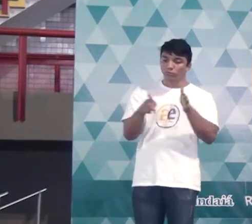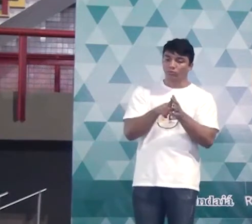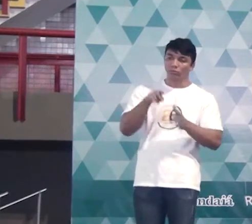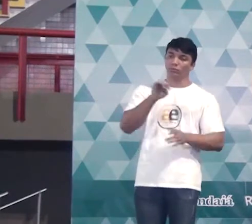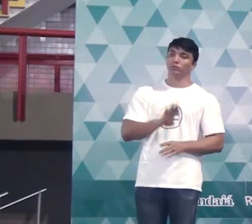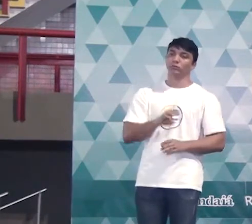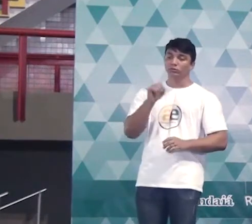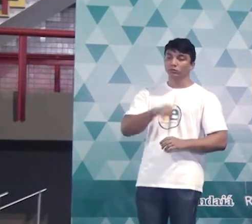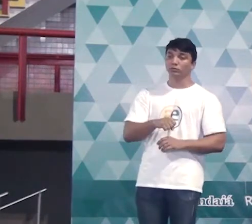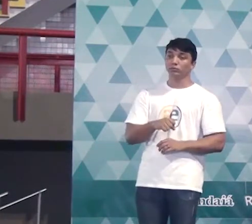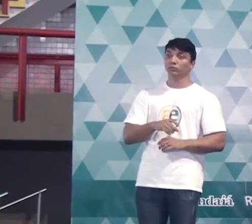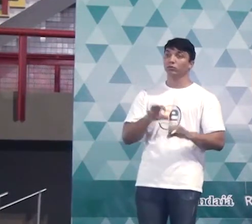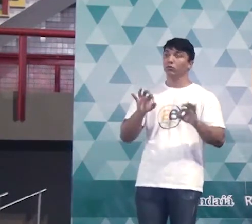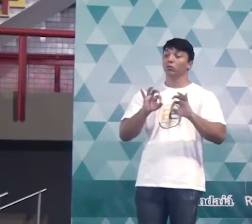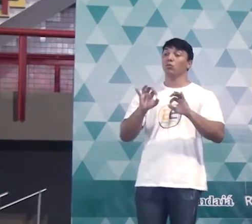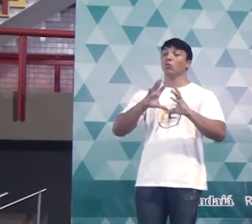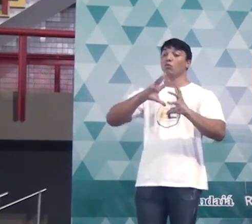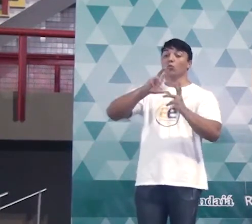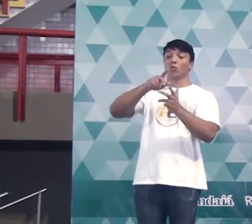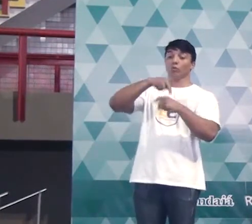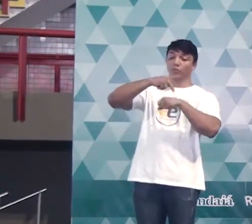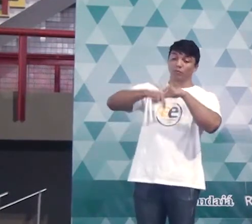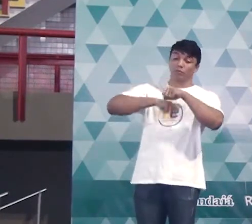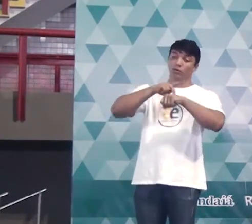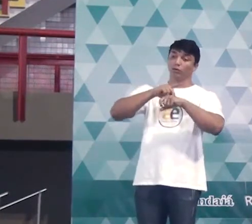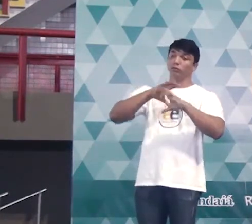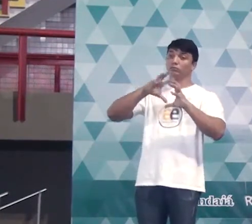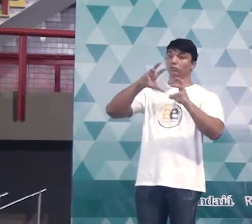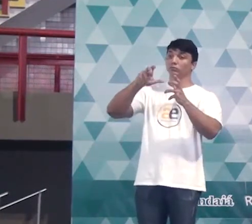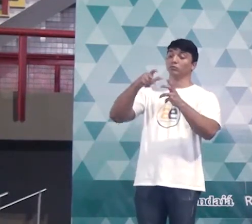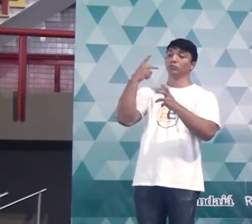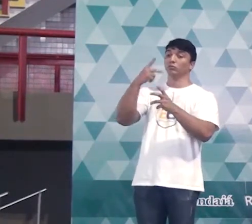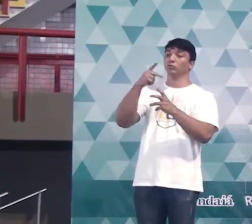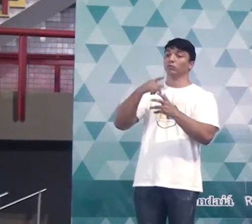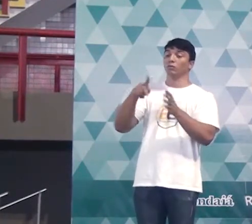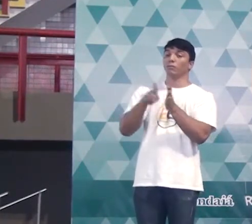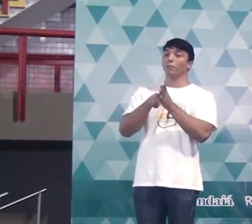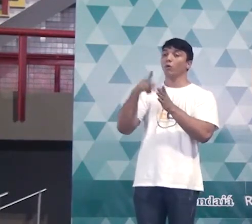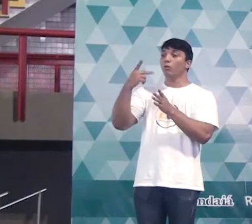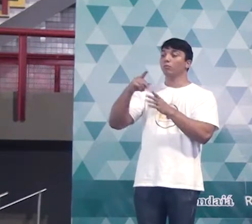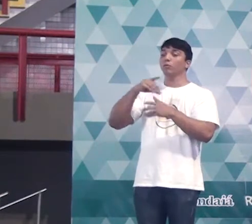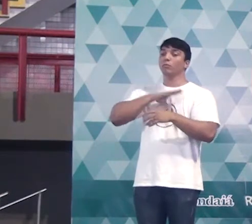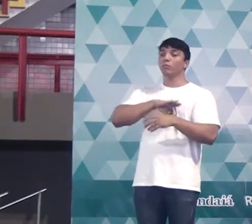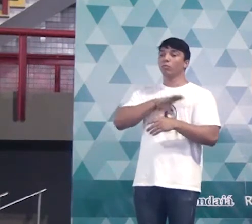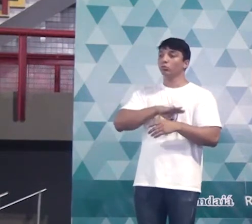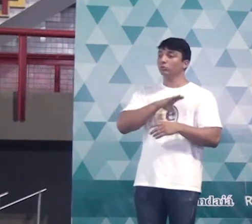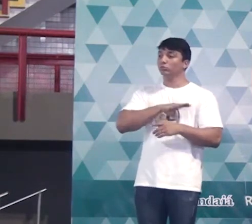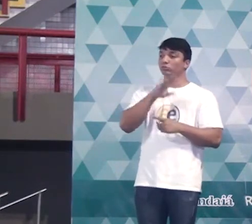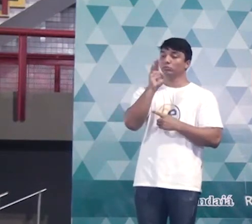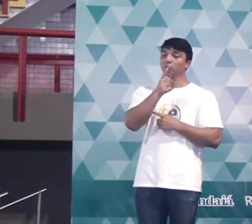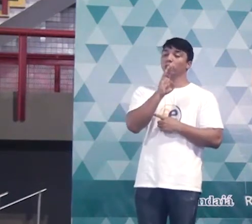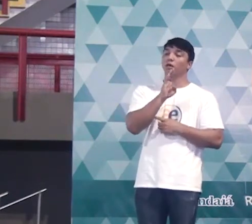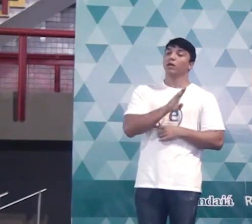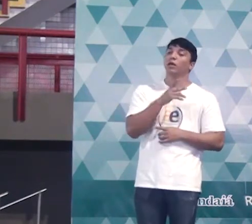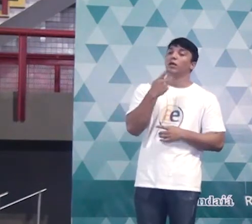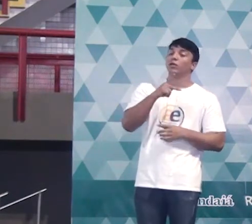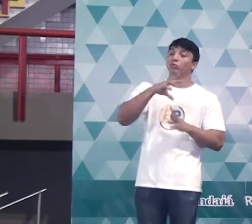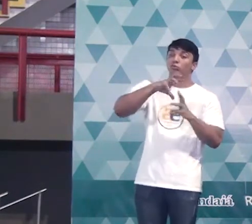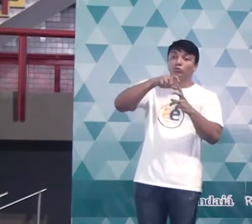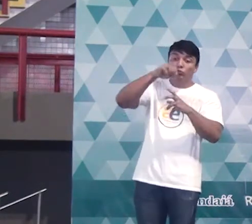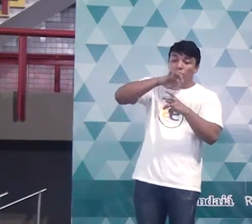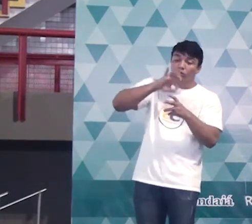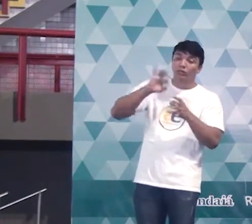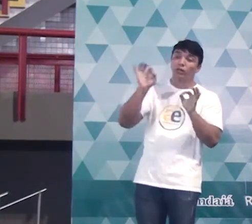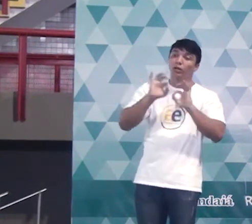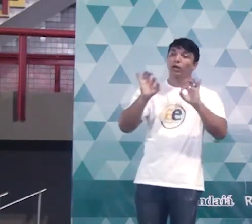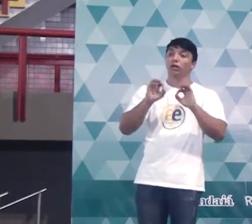brasileiro. Nenhum outro país lusófono, nenhum outro país falante da língua portuguesa no mundo usa